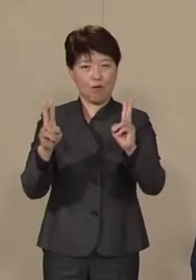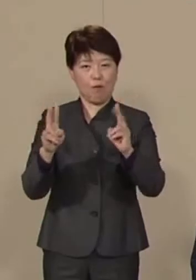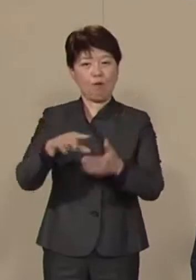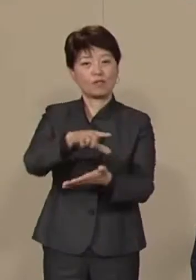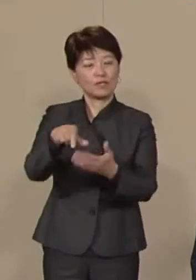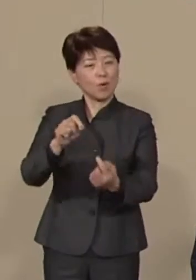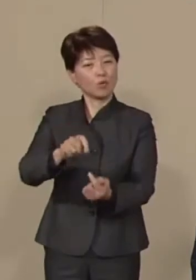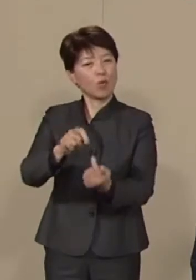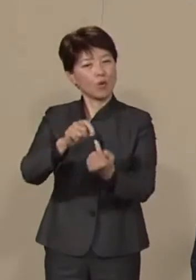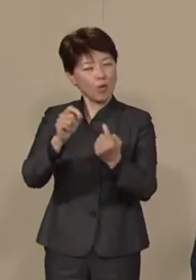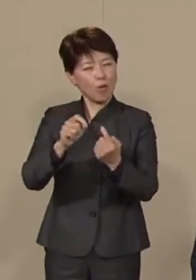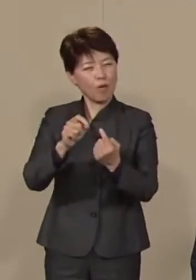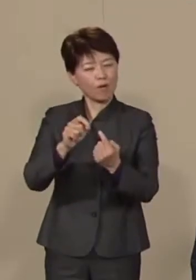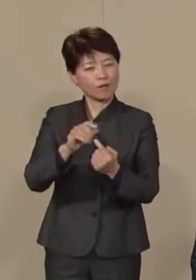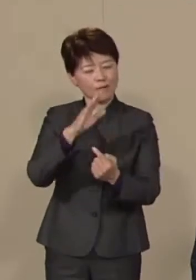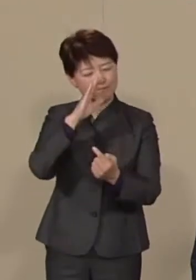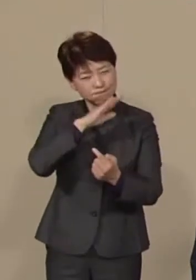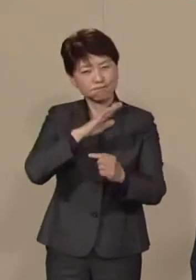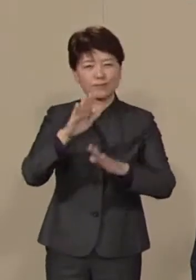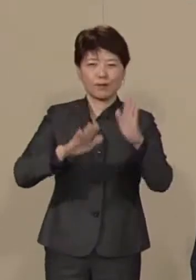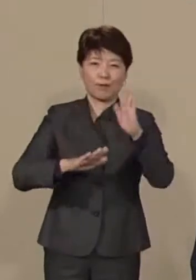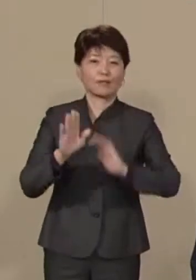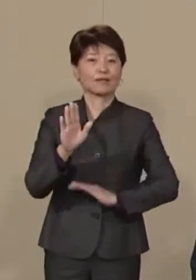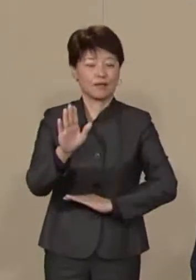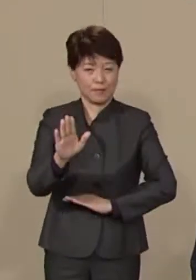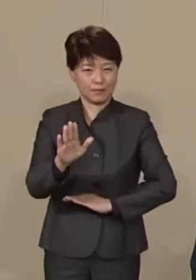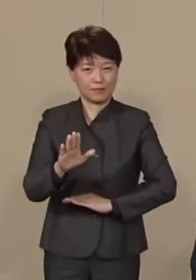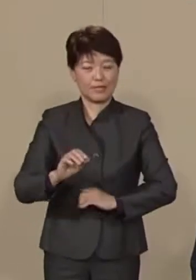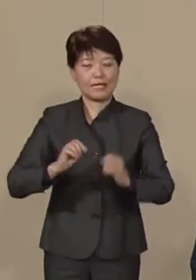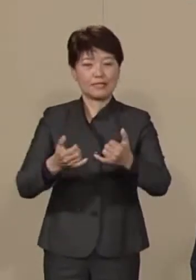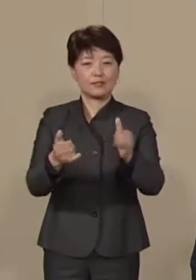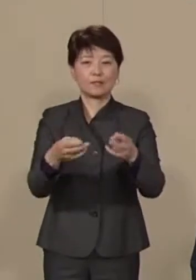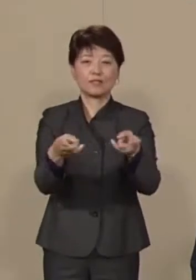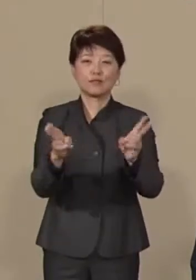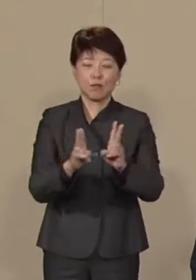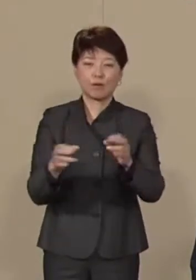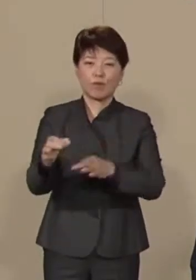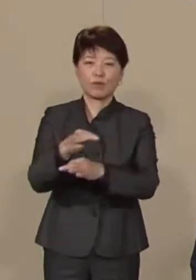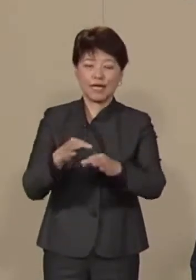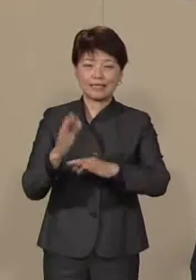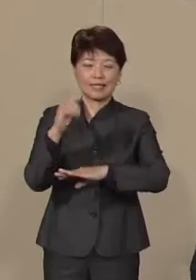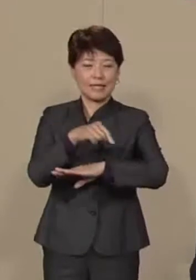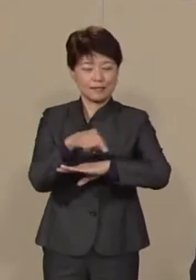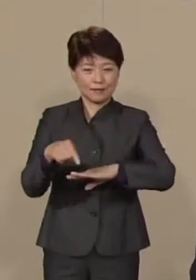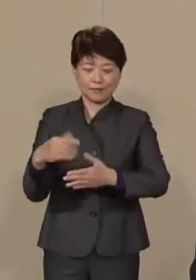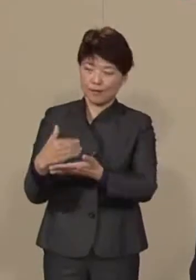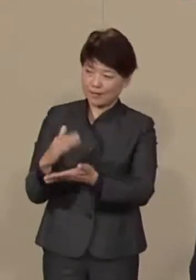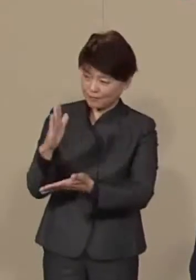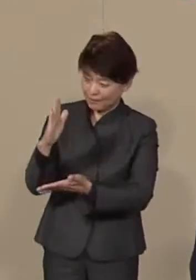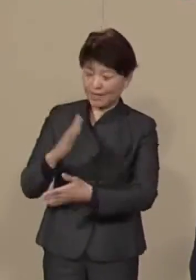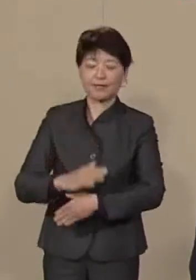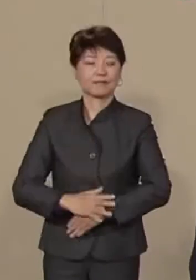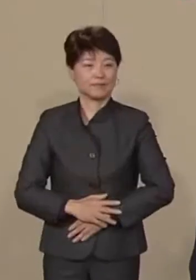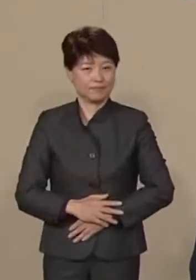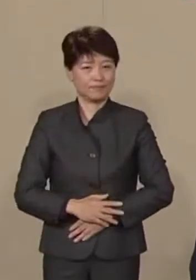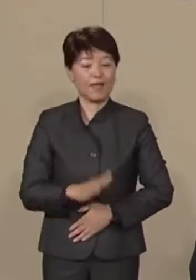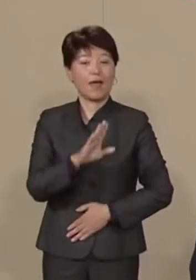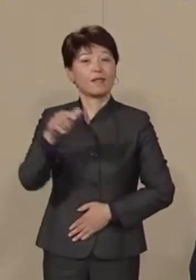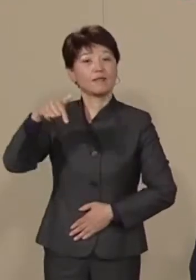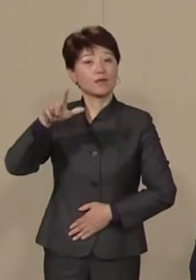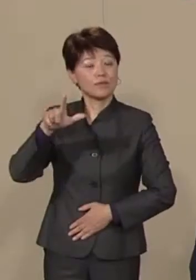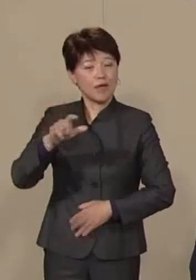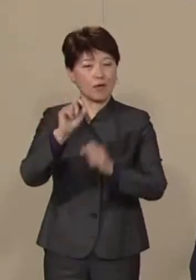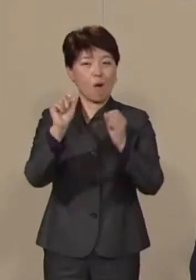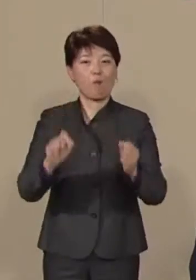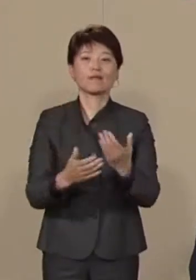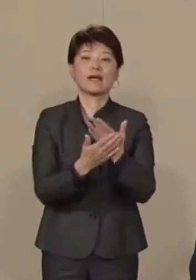に大きな影響を及ぼしていますよね自由民主党の経済政策についてお聞かせくださいそうですねデフレの問題点は